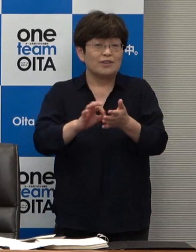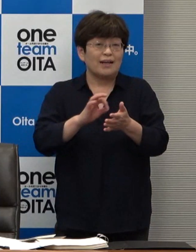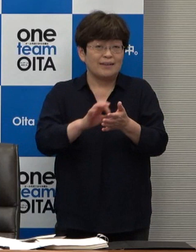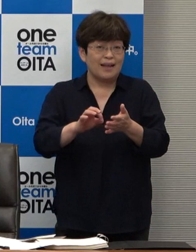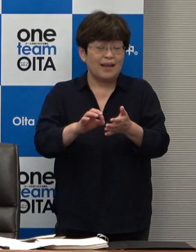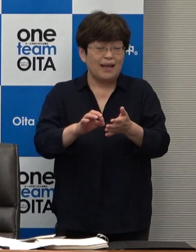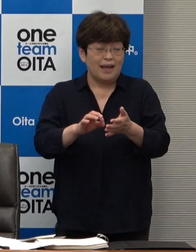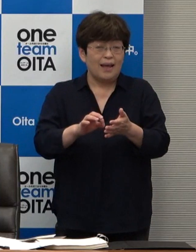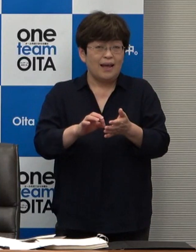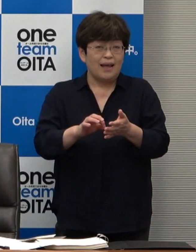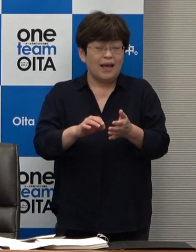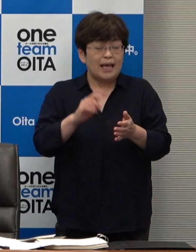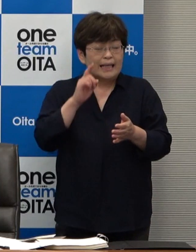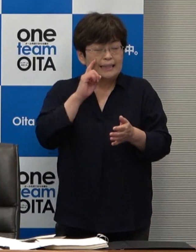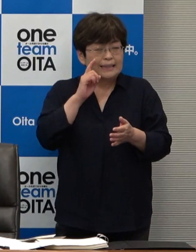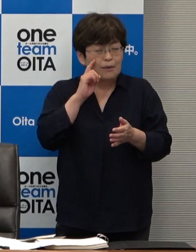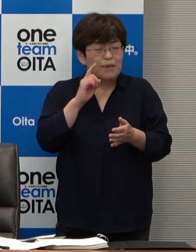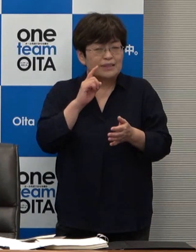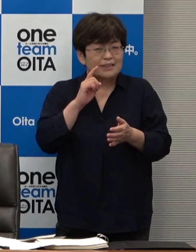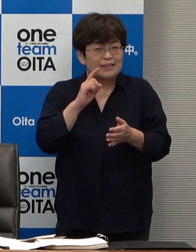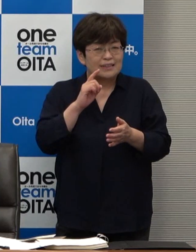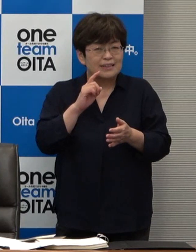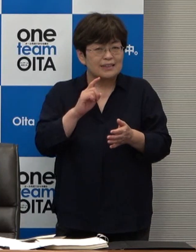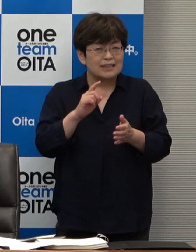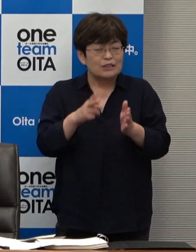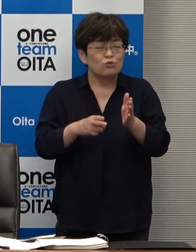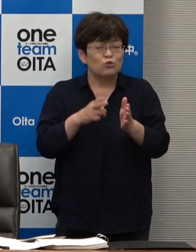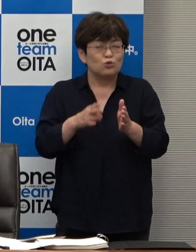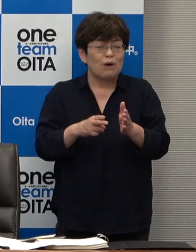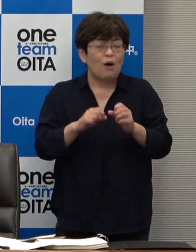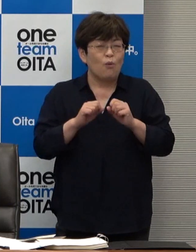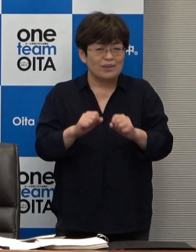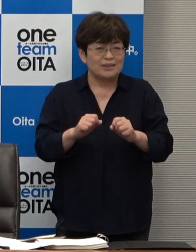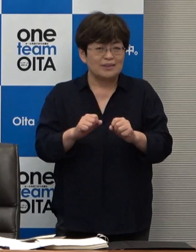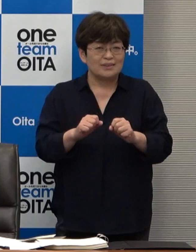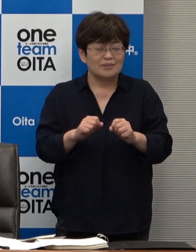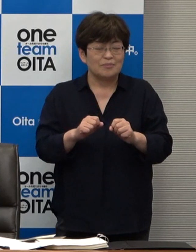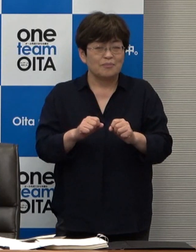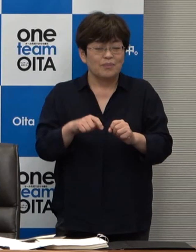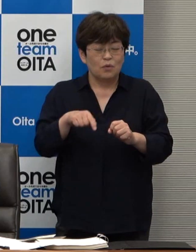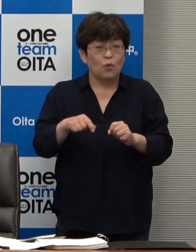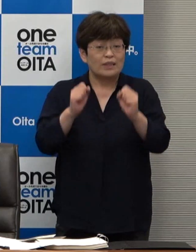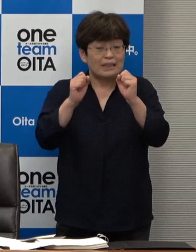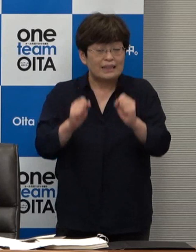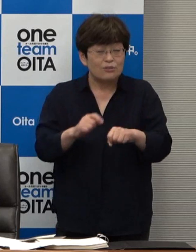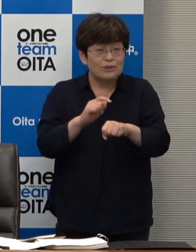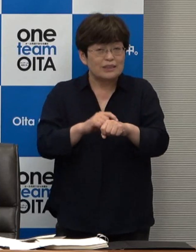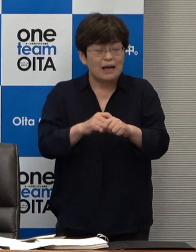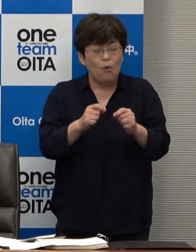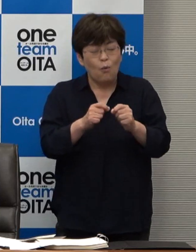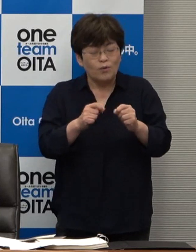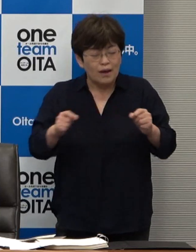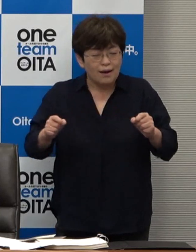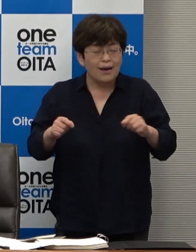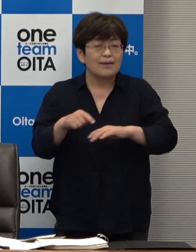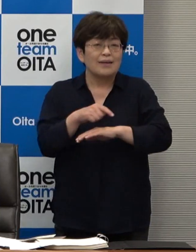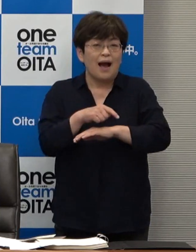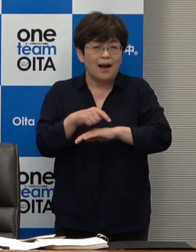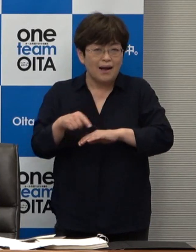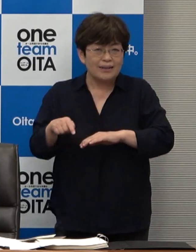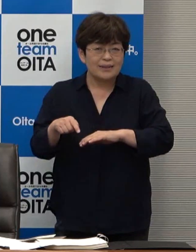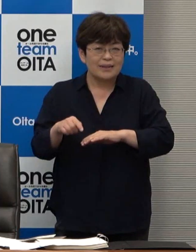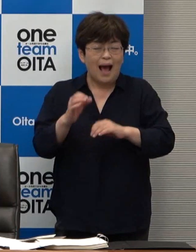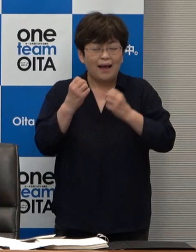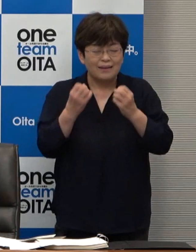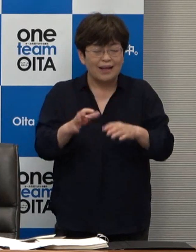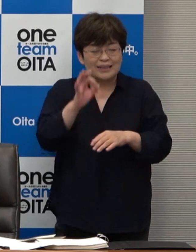モニターツアーを実施することで、ビジネス客の滞在時間の延長を図り、新たな観光需要を掘り起こ